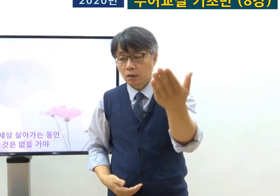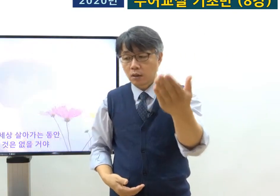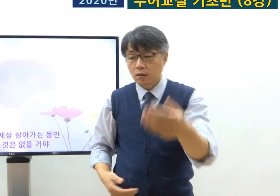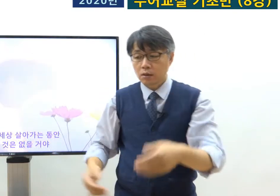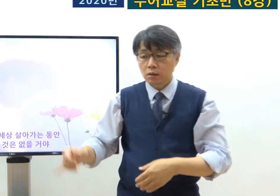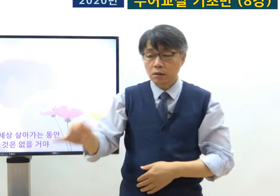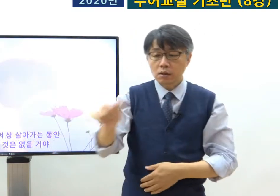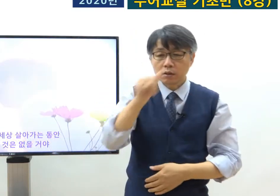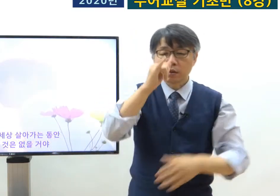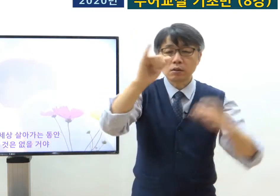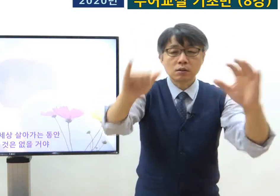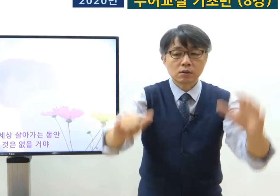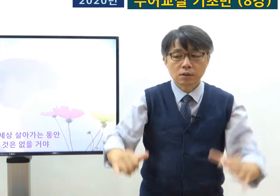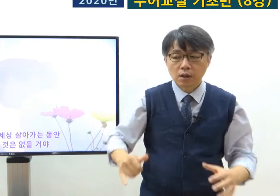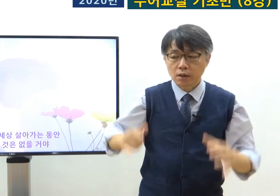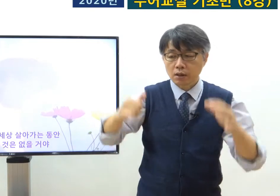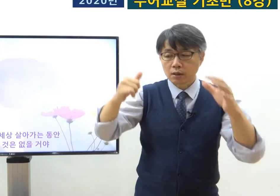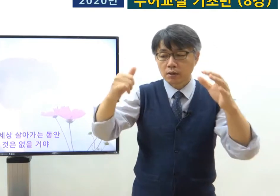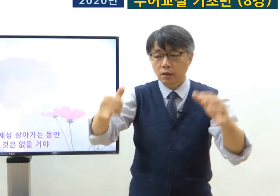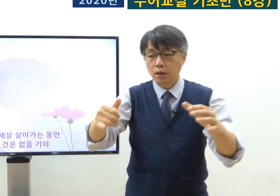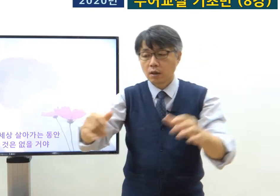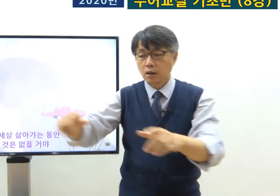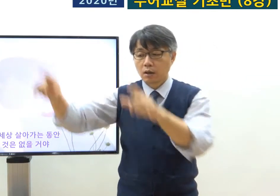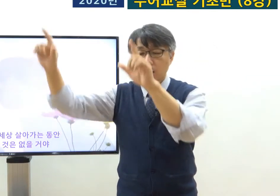내가 있는 세상